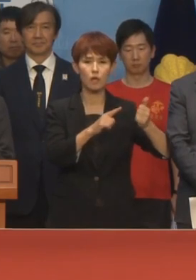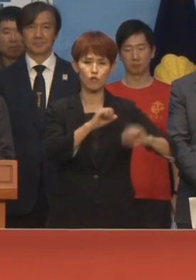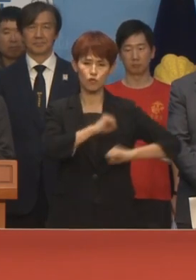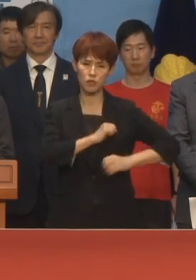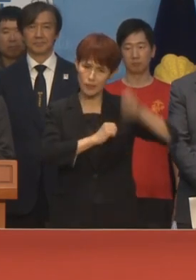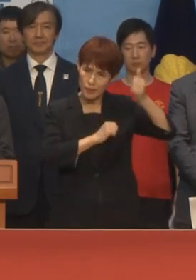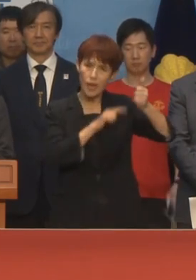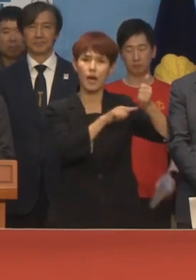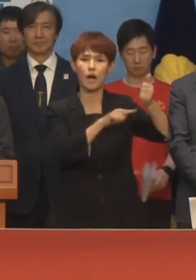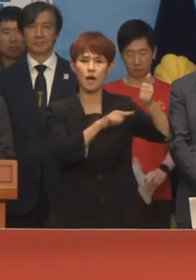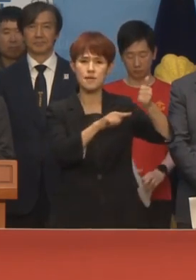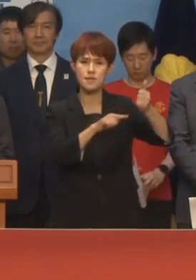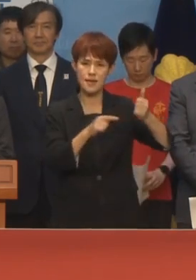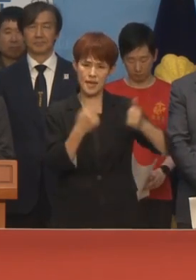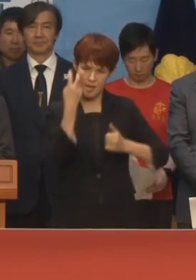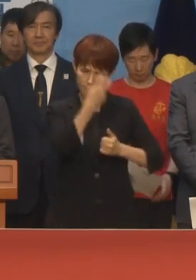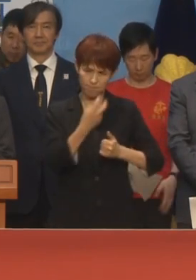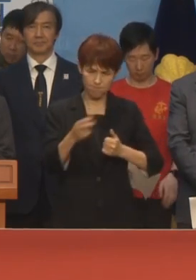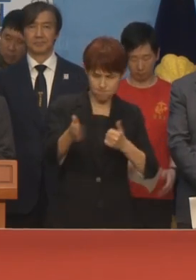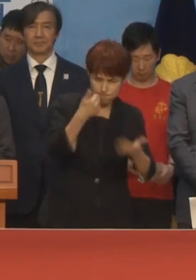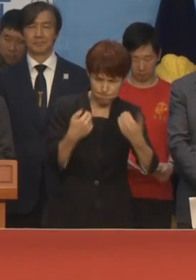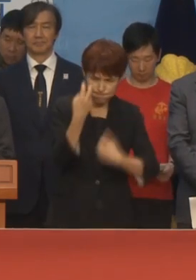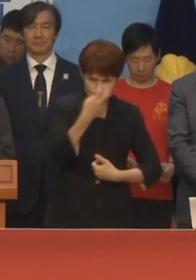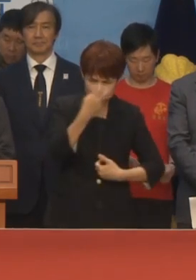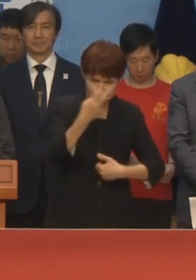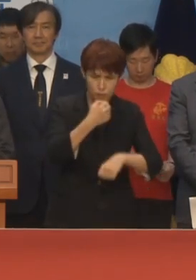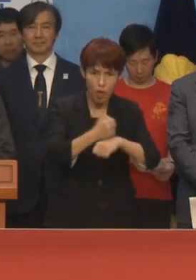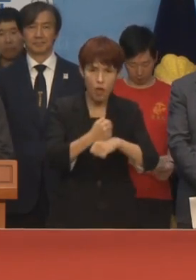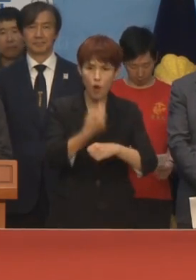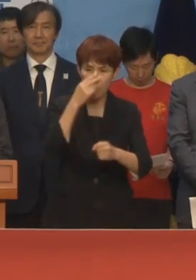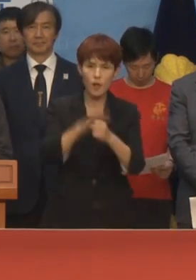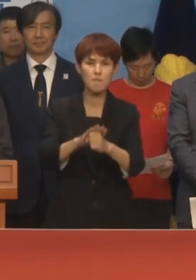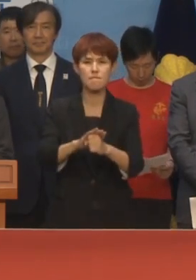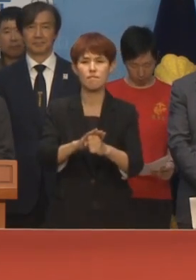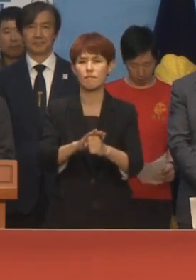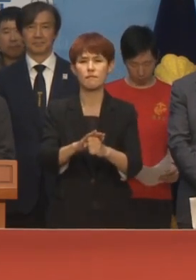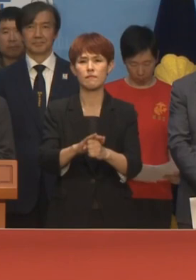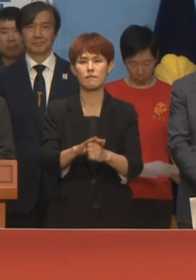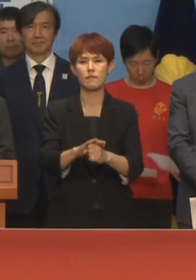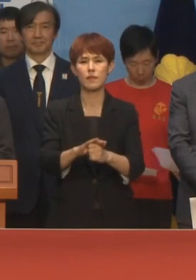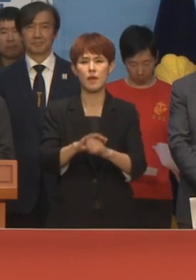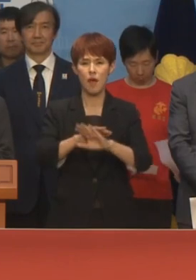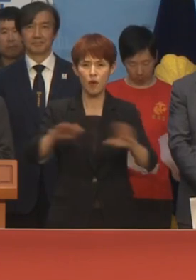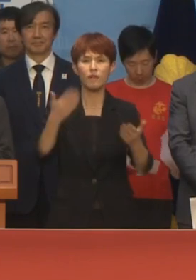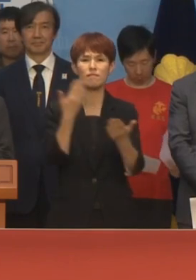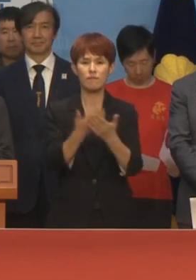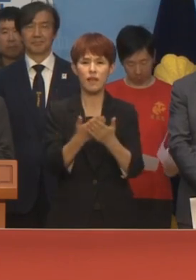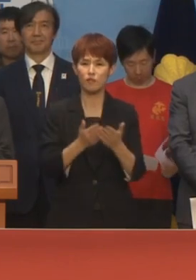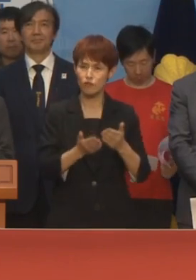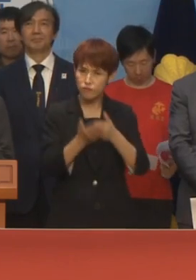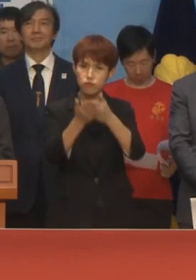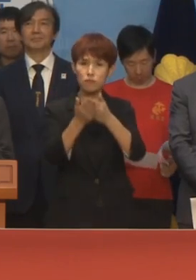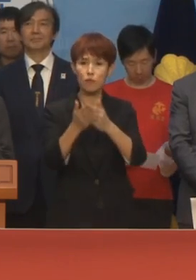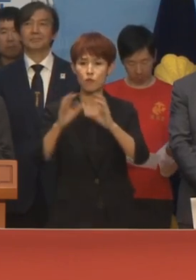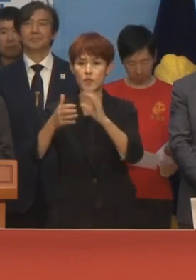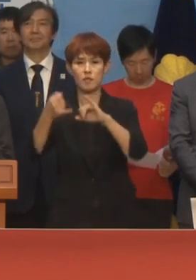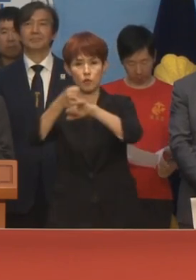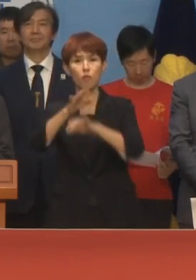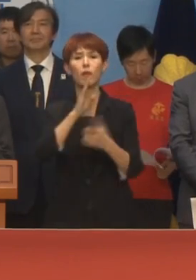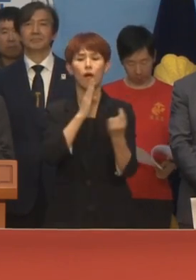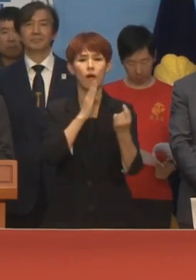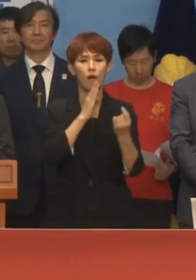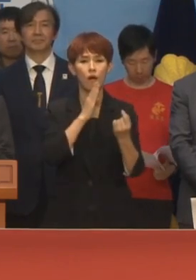나서서 이거 끝까지 파헤쳐서 한 점 의혹도 없이 억울함이 없이 해라. 이게 정상입니다. 이게 국민과의 약속입니다.